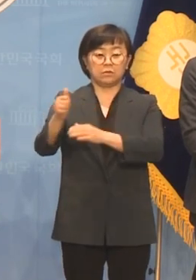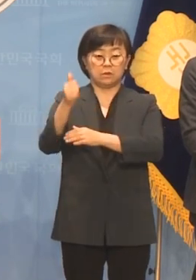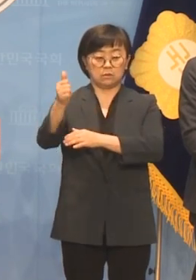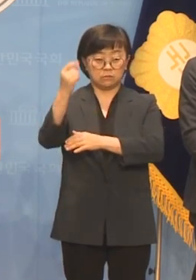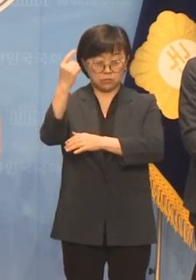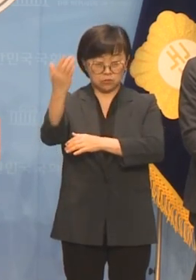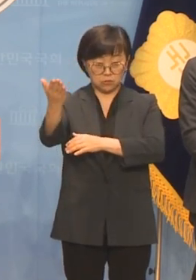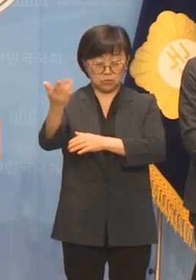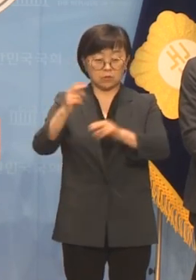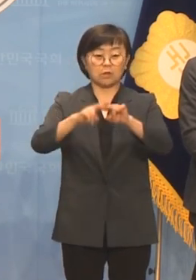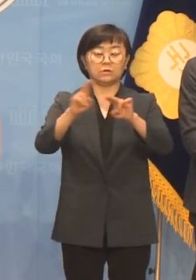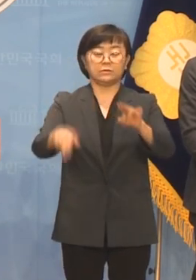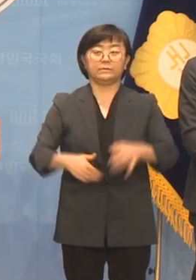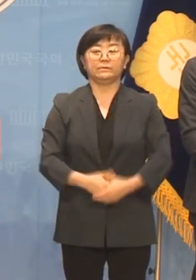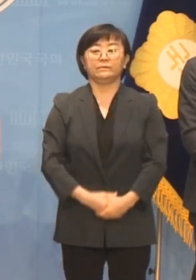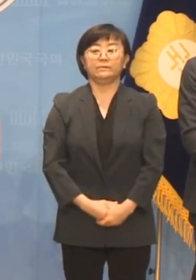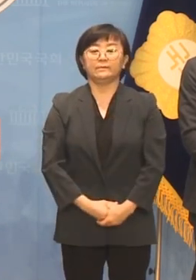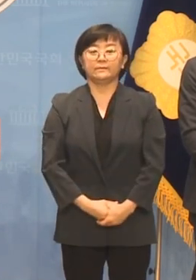묻고 경질해야 합니다.